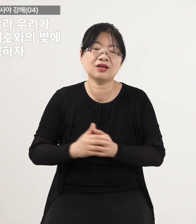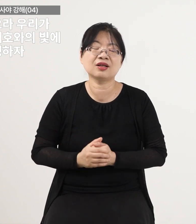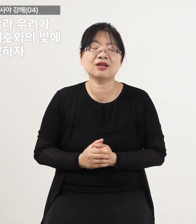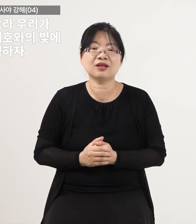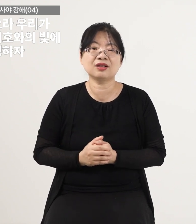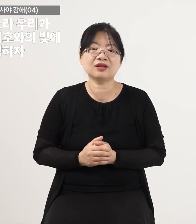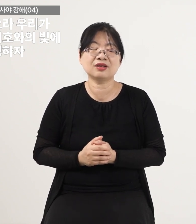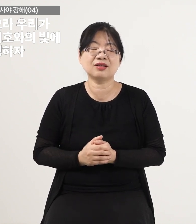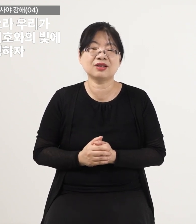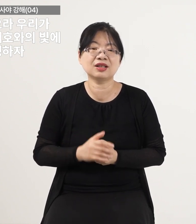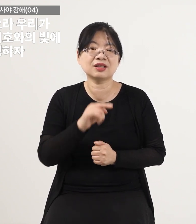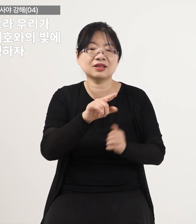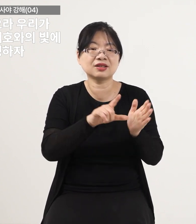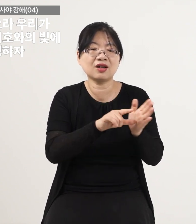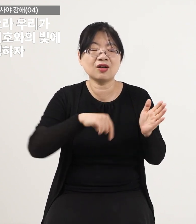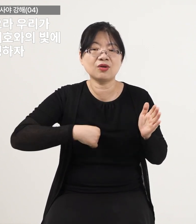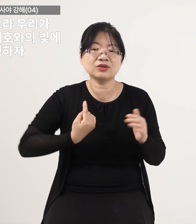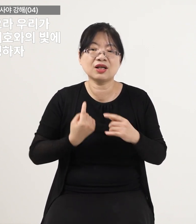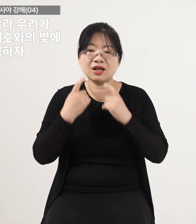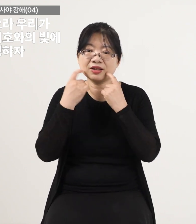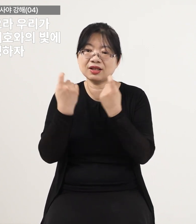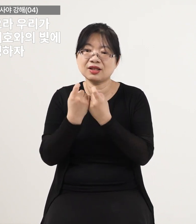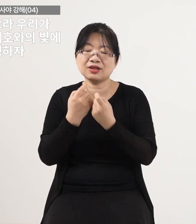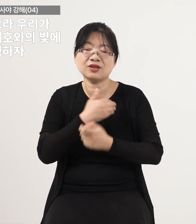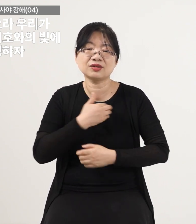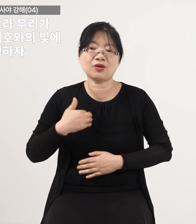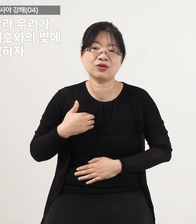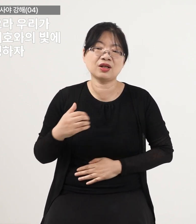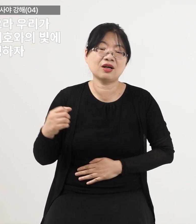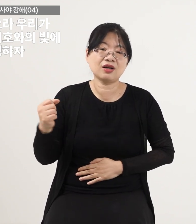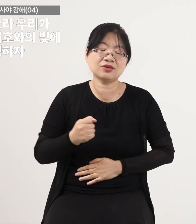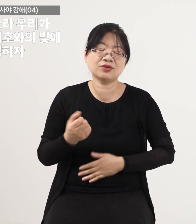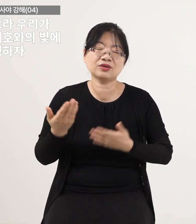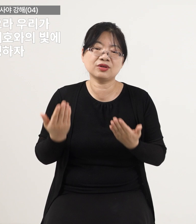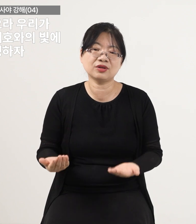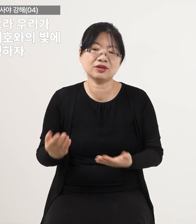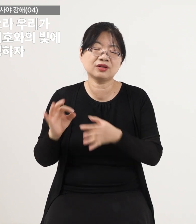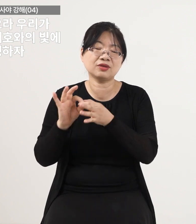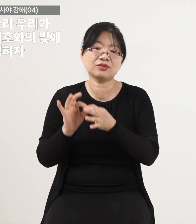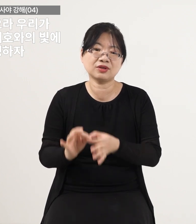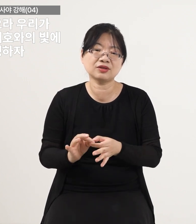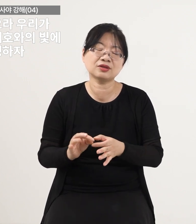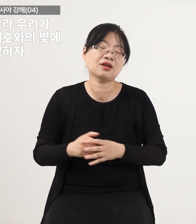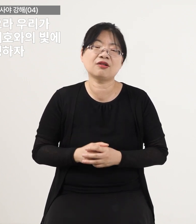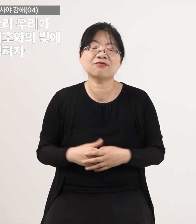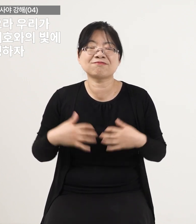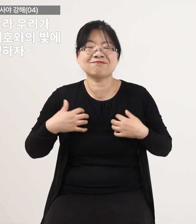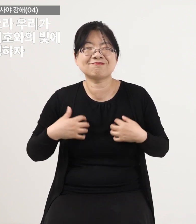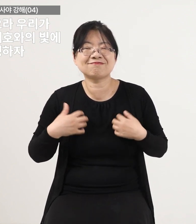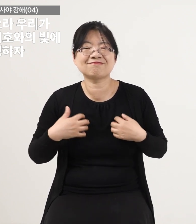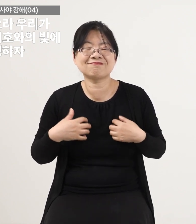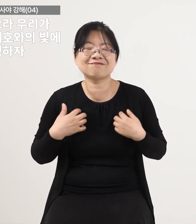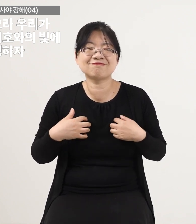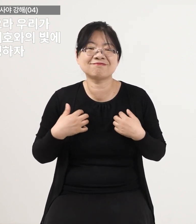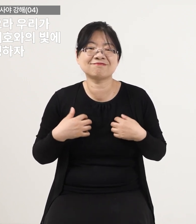그 시간 조금 혼자 개인적으로 여유 가지고 쉬면서 좀